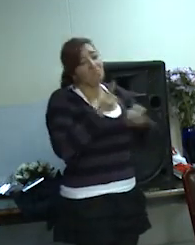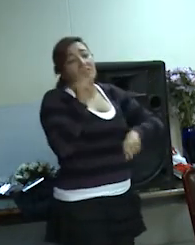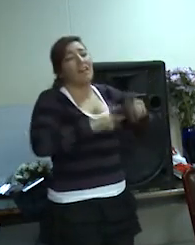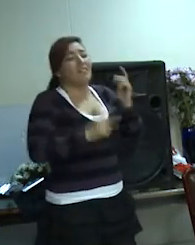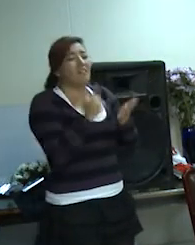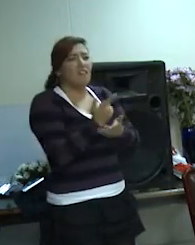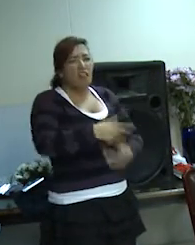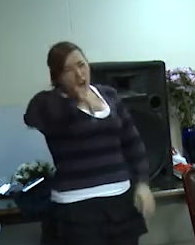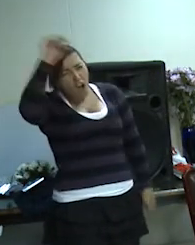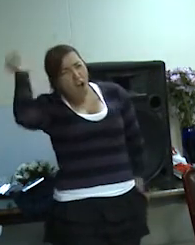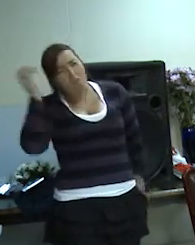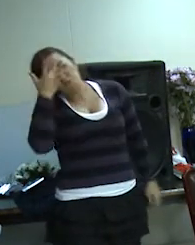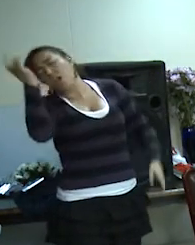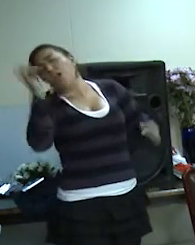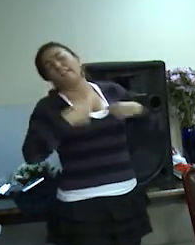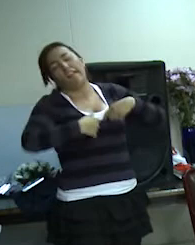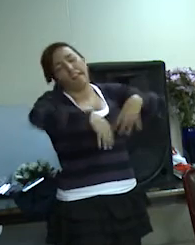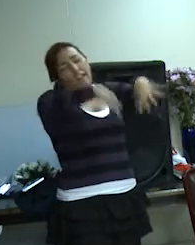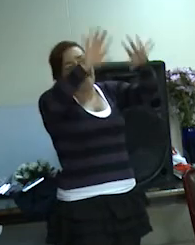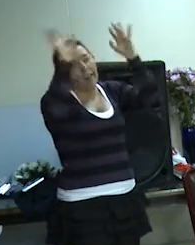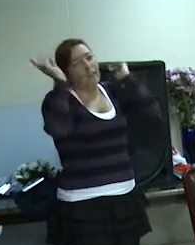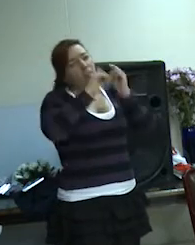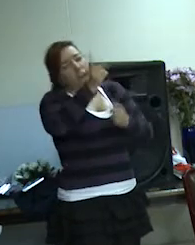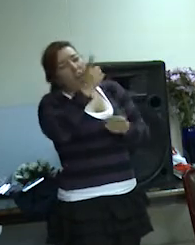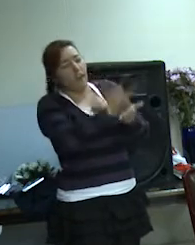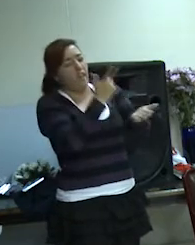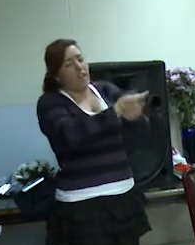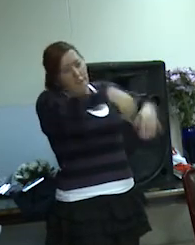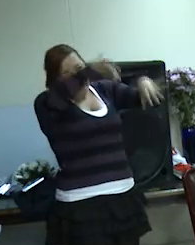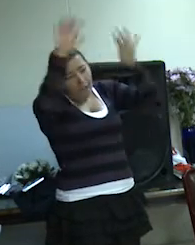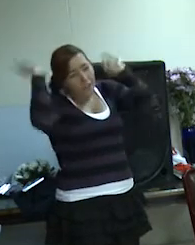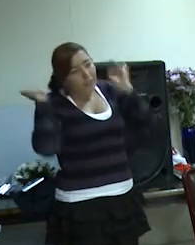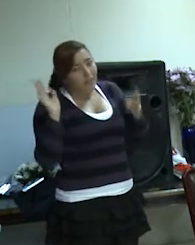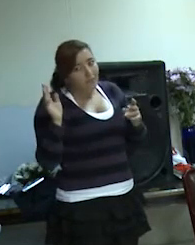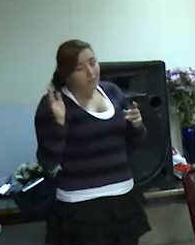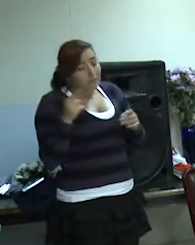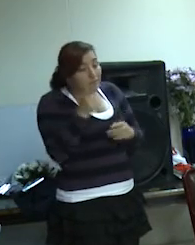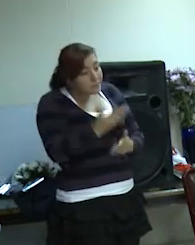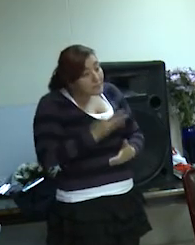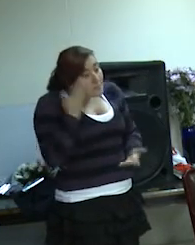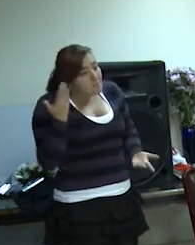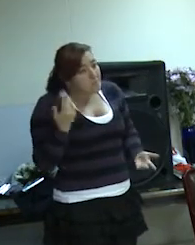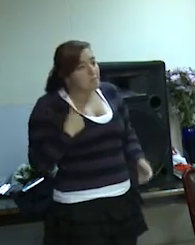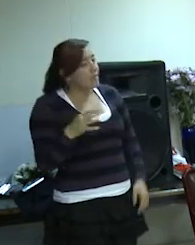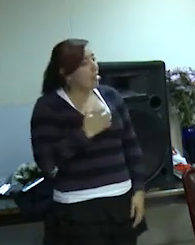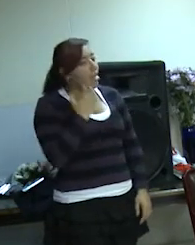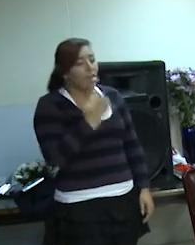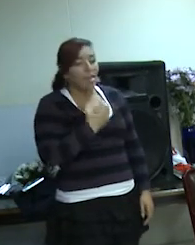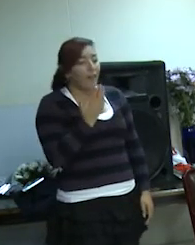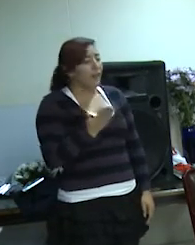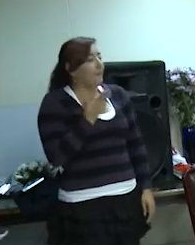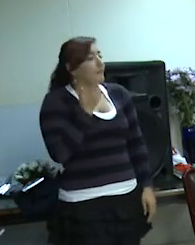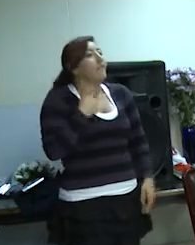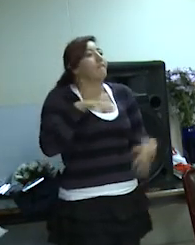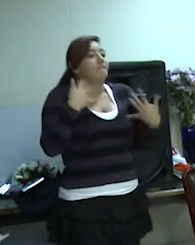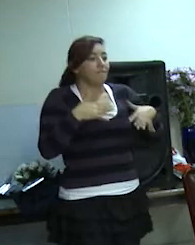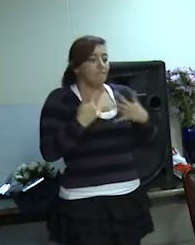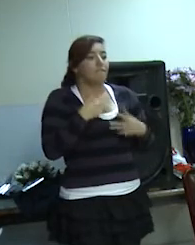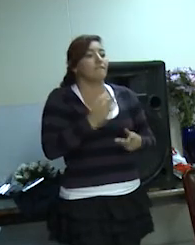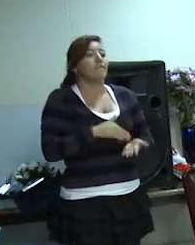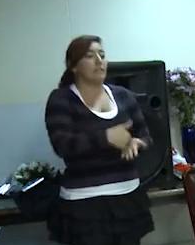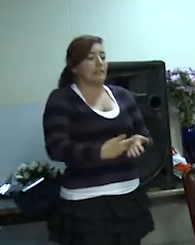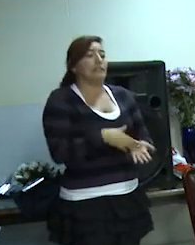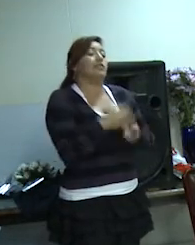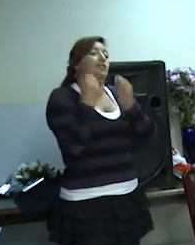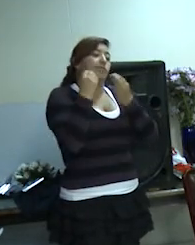decir, no, pero ¿cómo así? Tenemos como 6 materias. Entonces eso es muy importante, creo que hay que profundizar en